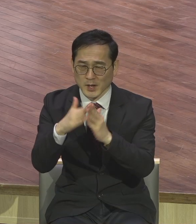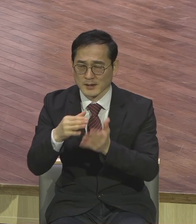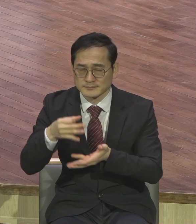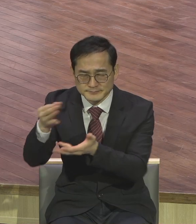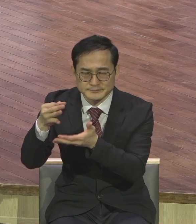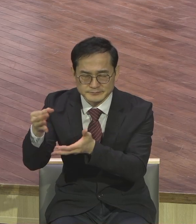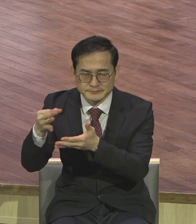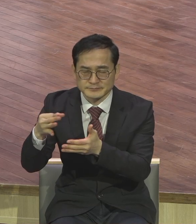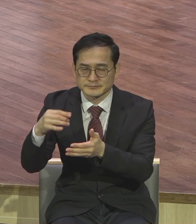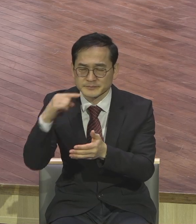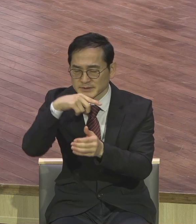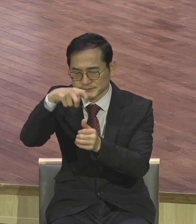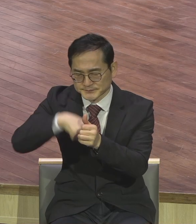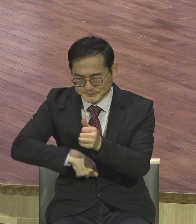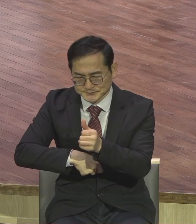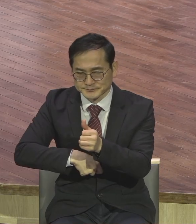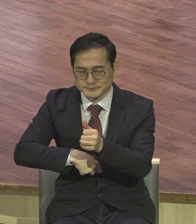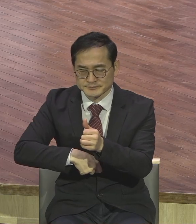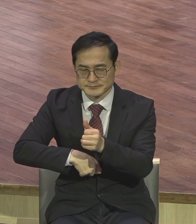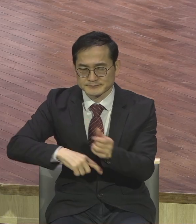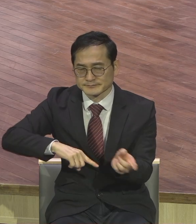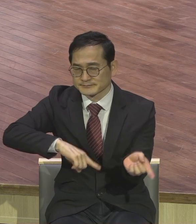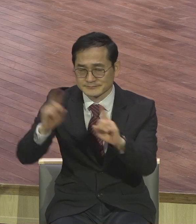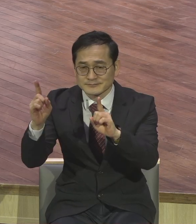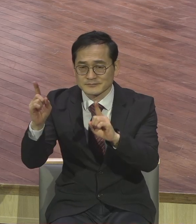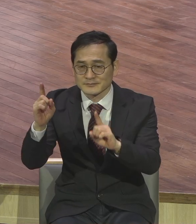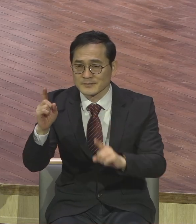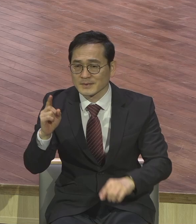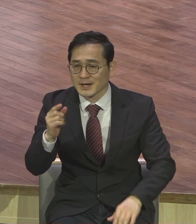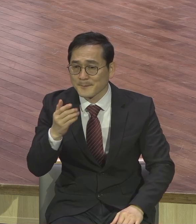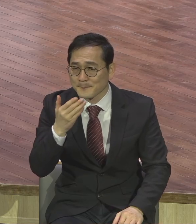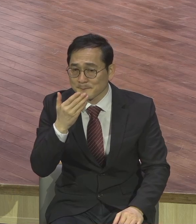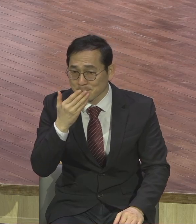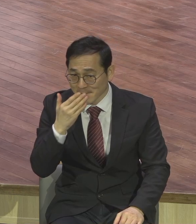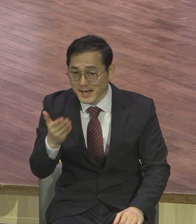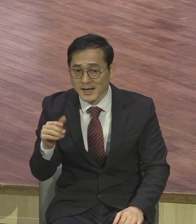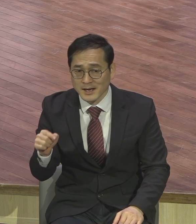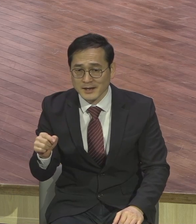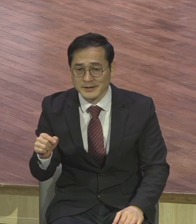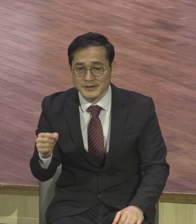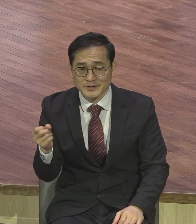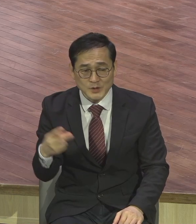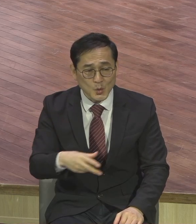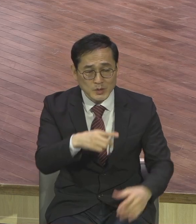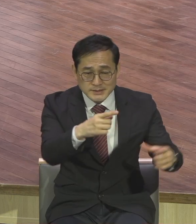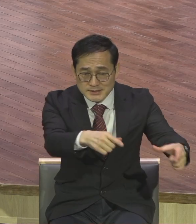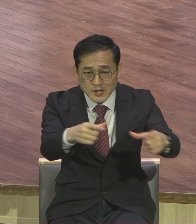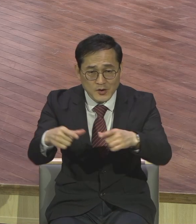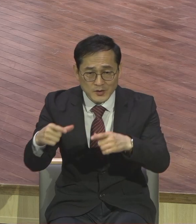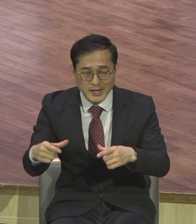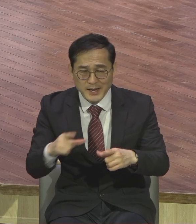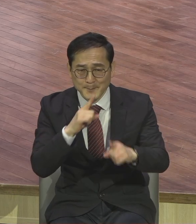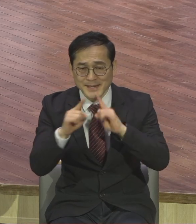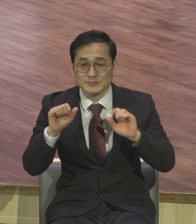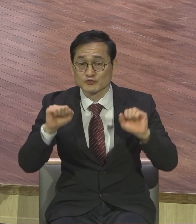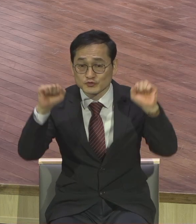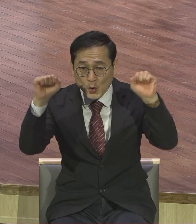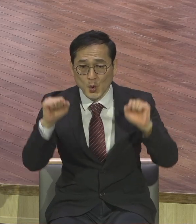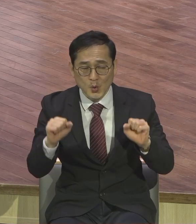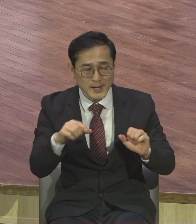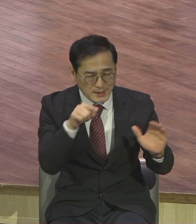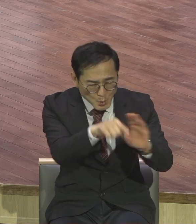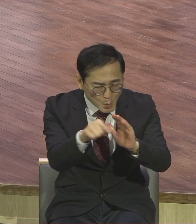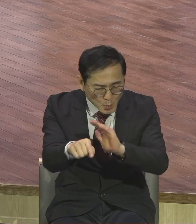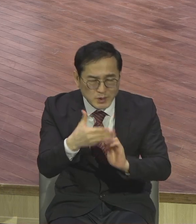70인 제자 70지역 말씀운동 내가 가는 곳마다 말씀운동 나가서 2-3천